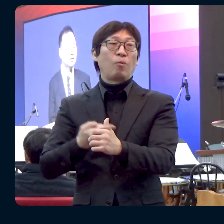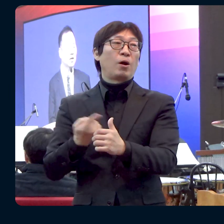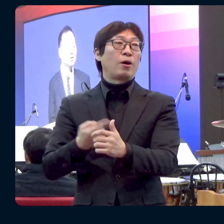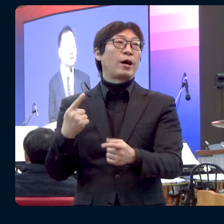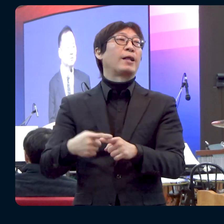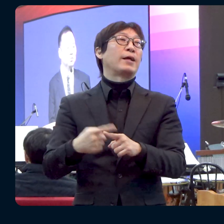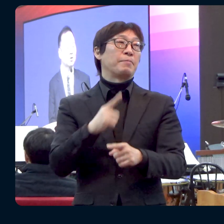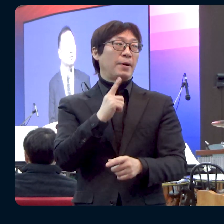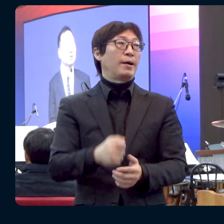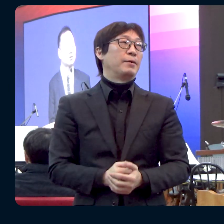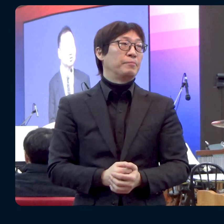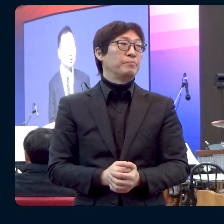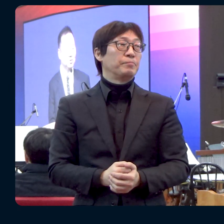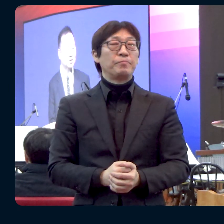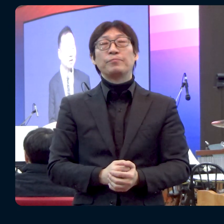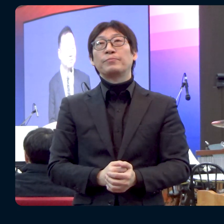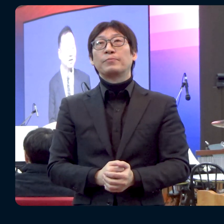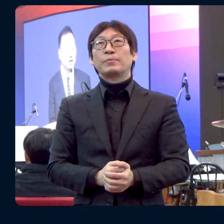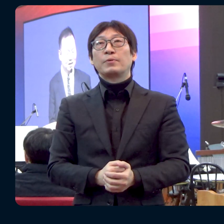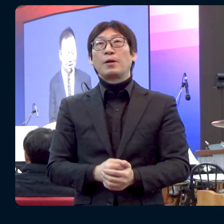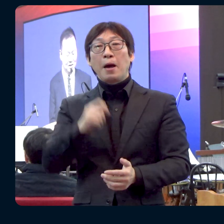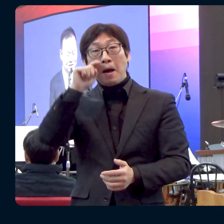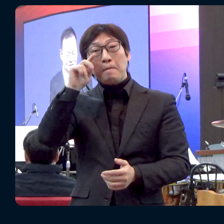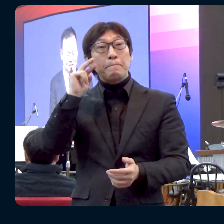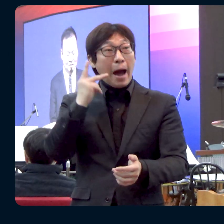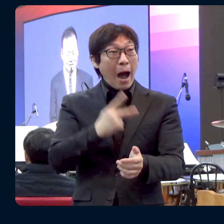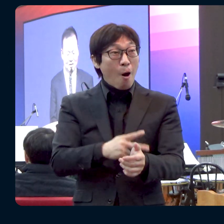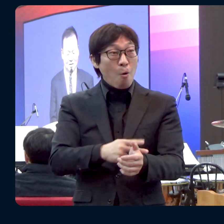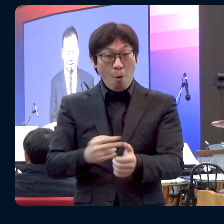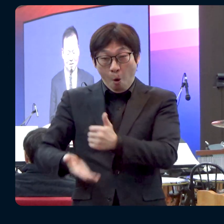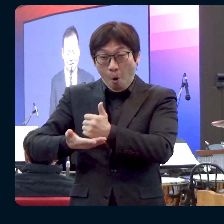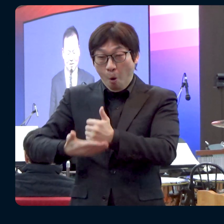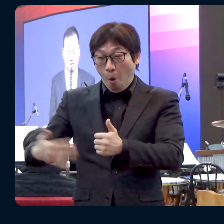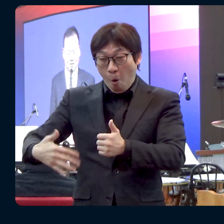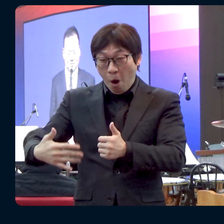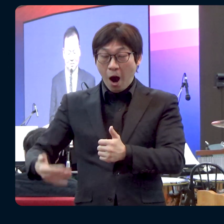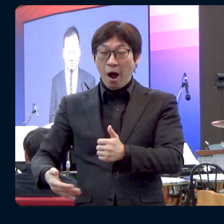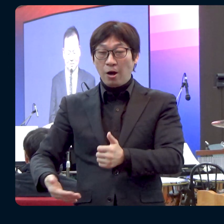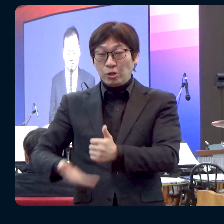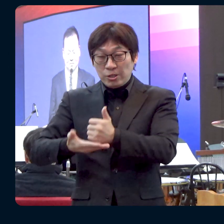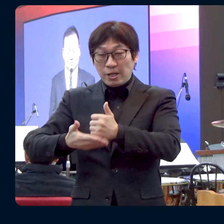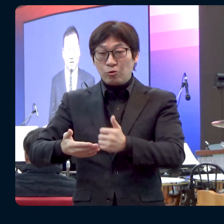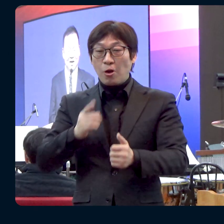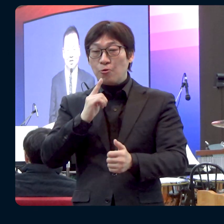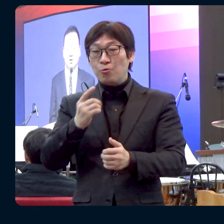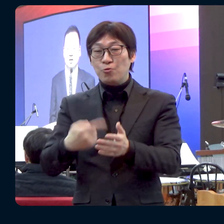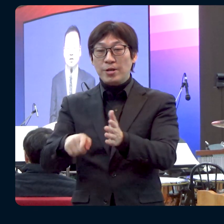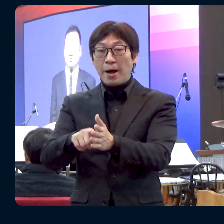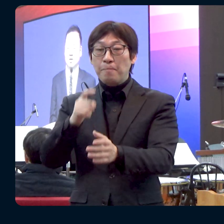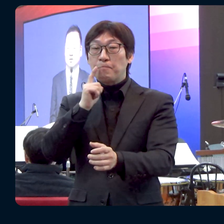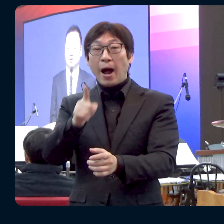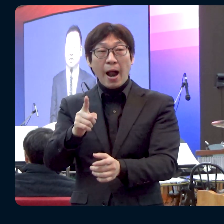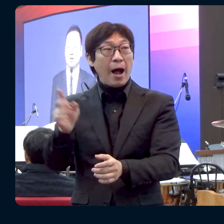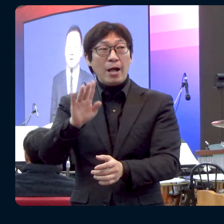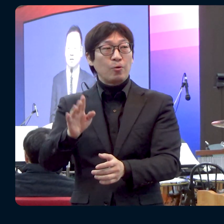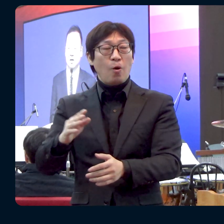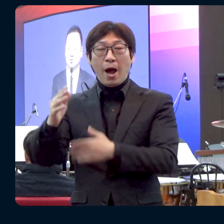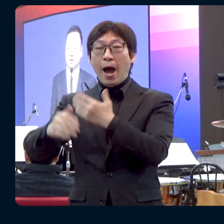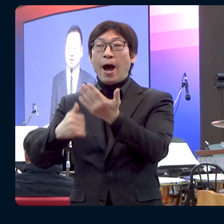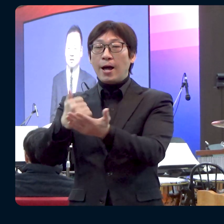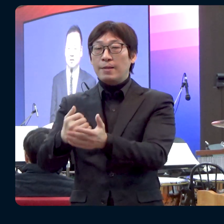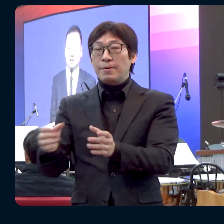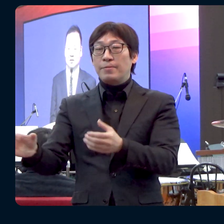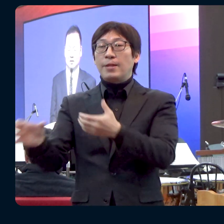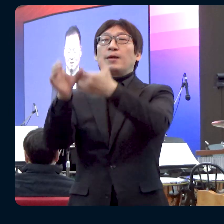바울과 그 사역을 편들어주기 위해서 한 말이 아니라 지금 대적하기 위해서 이